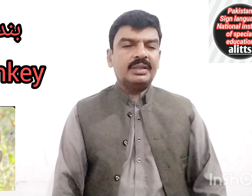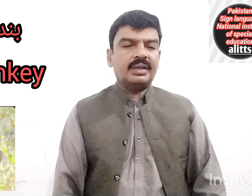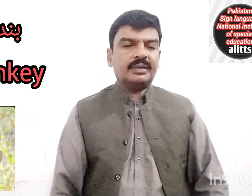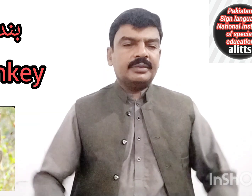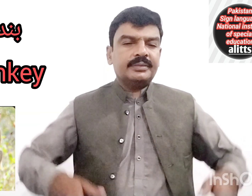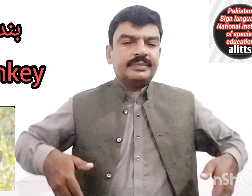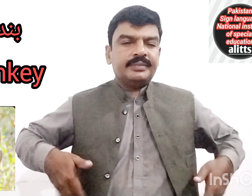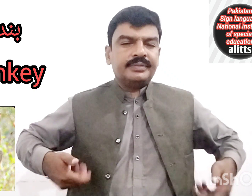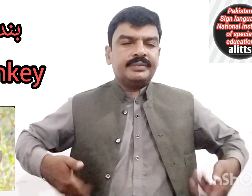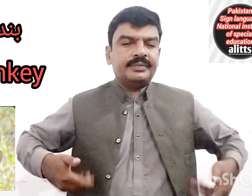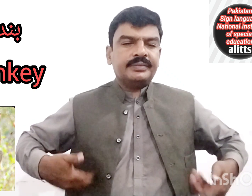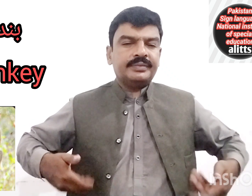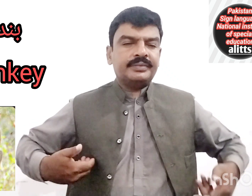बंदर,